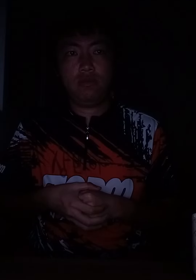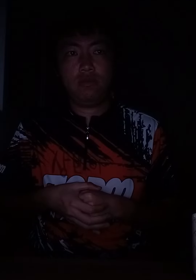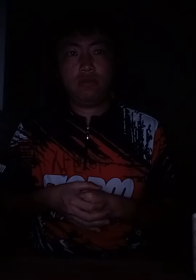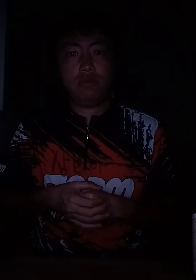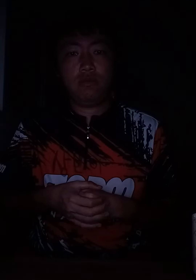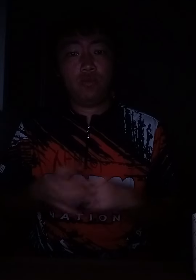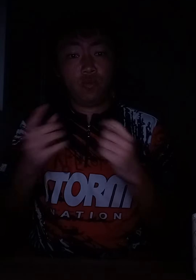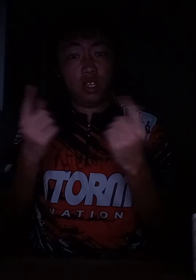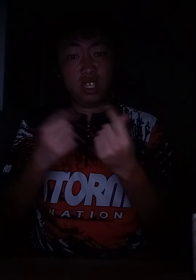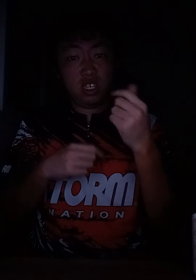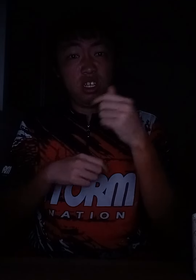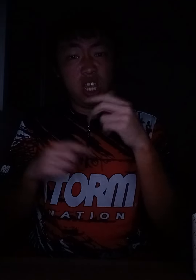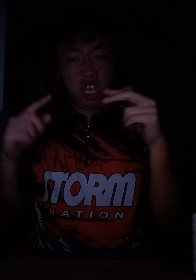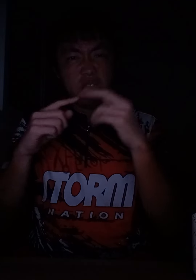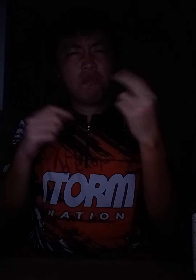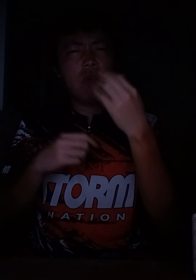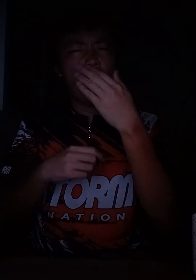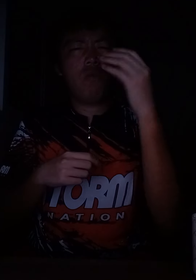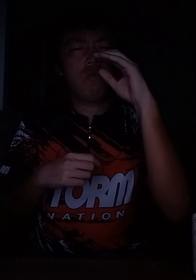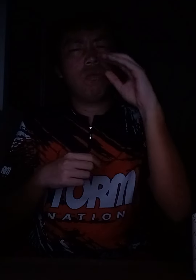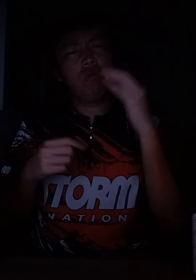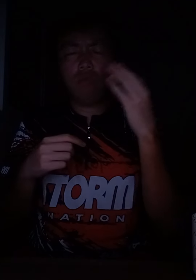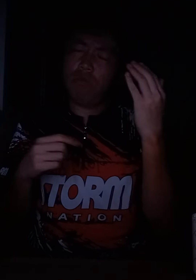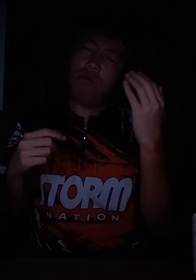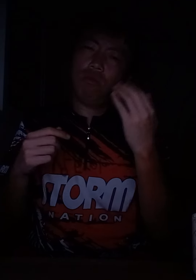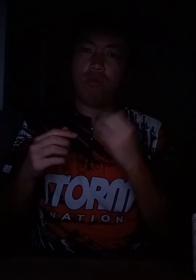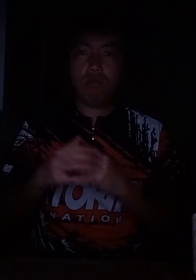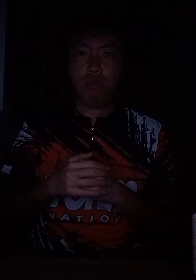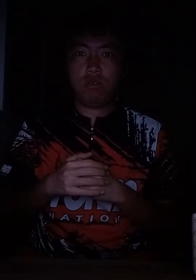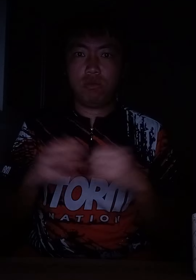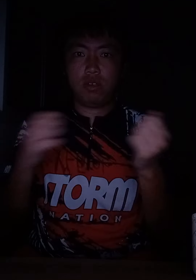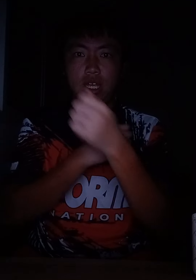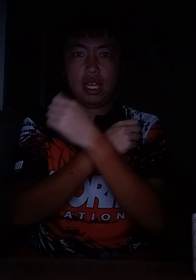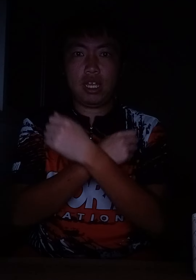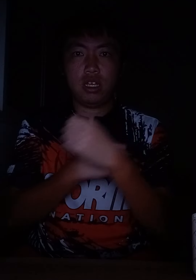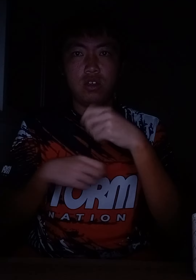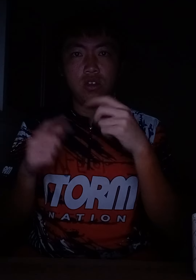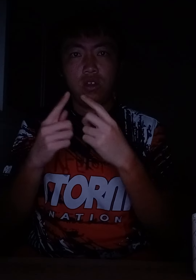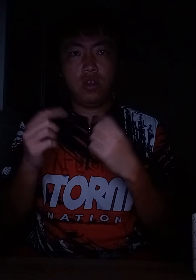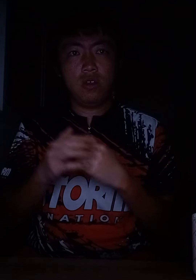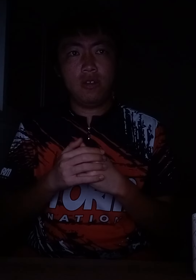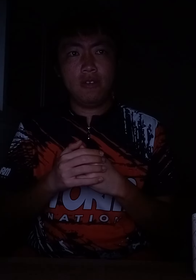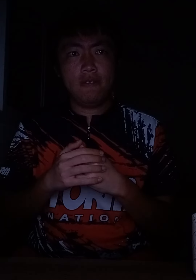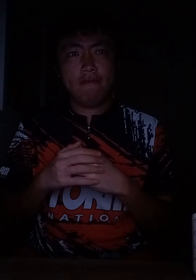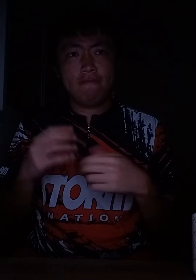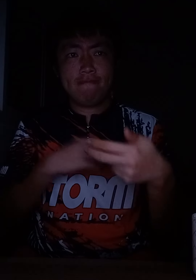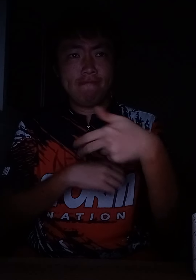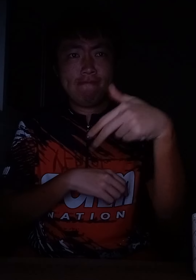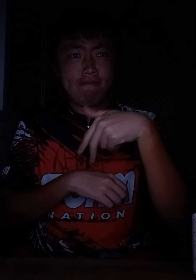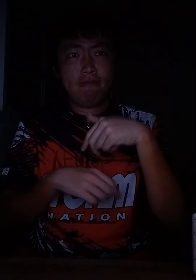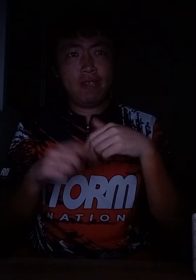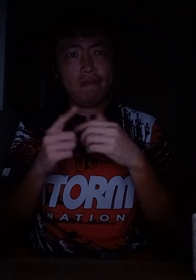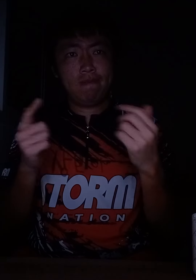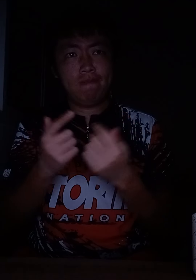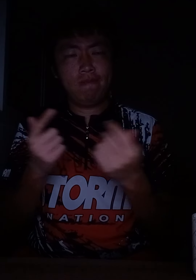검거 당시 A씨는 만취 상태였습니다. 붙잡힌 피의자 A씨는 경찰 조사에서 어떻게 지하철에 타게 됐는지도 기억이